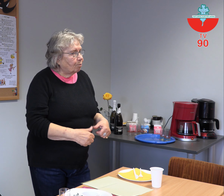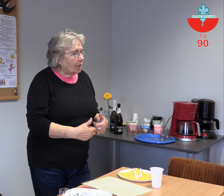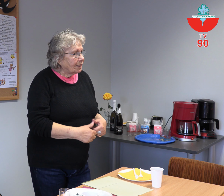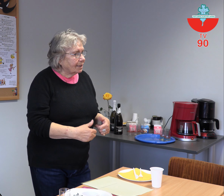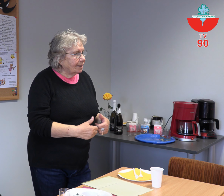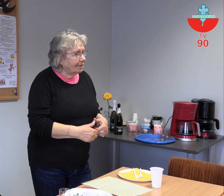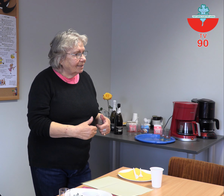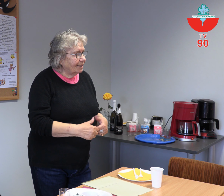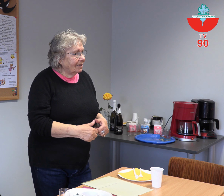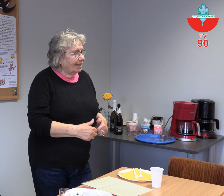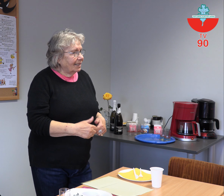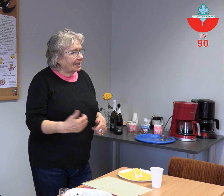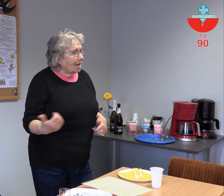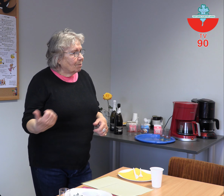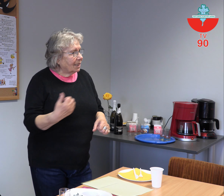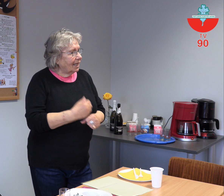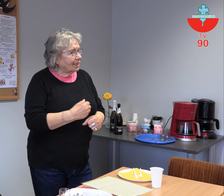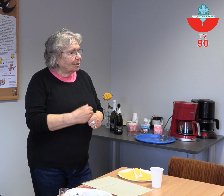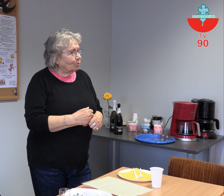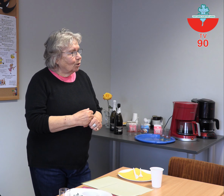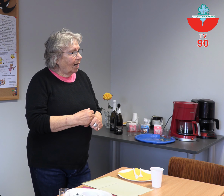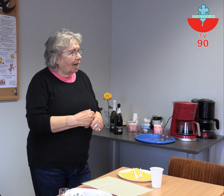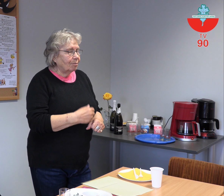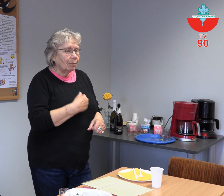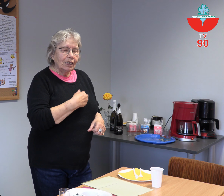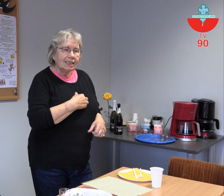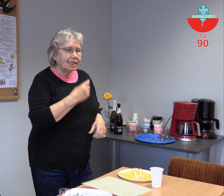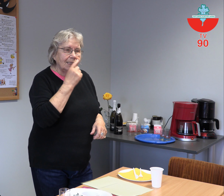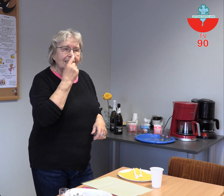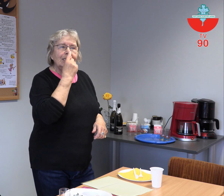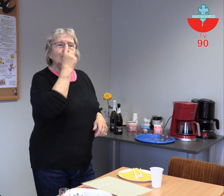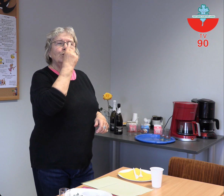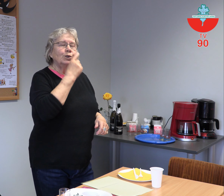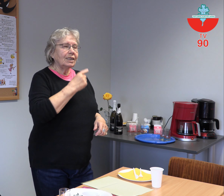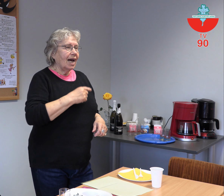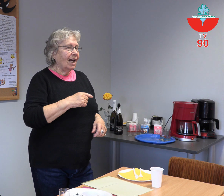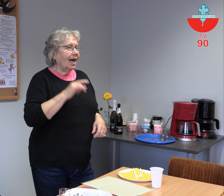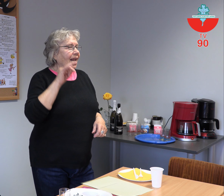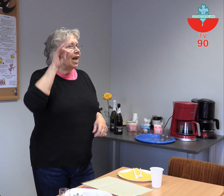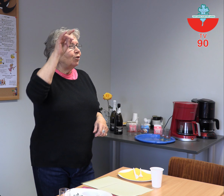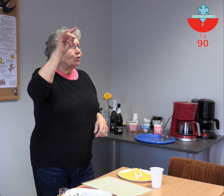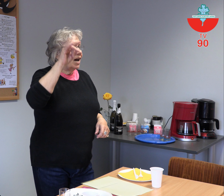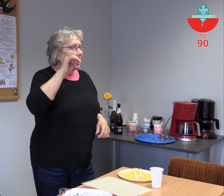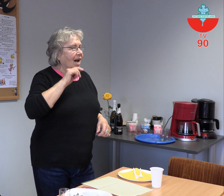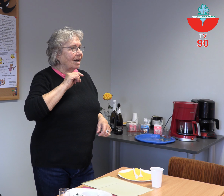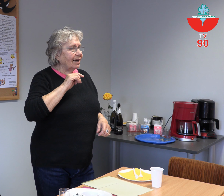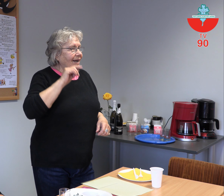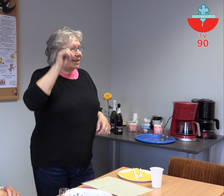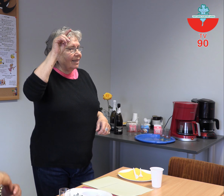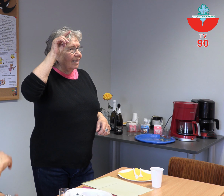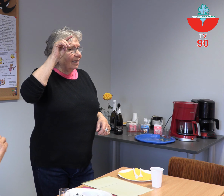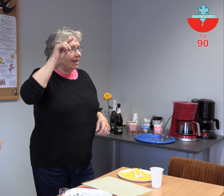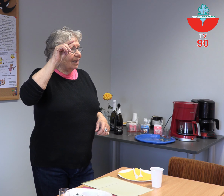saapat. Tema tegi mulle. Ma olin nii uhke lennuväljan